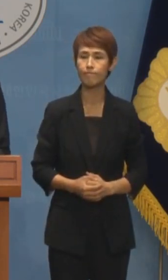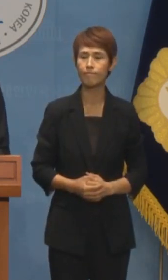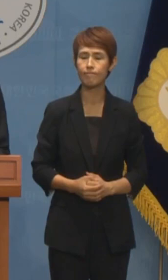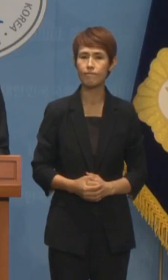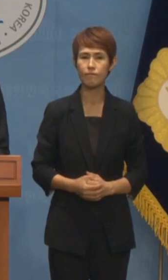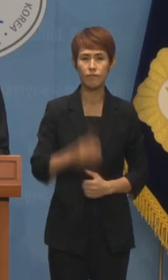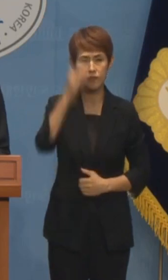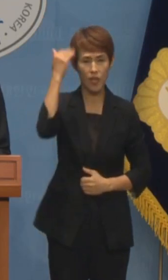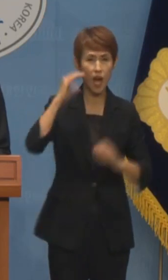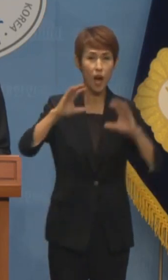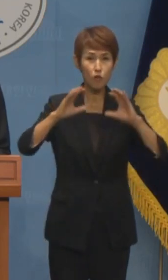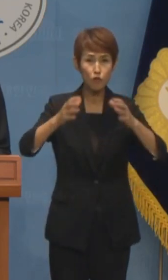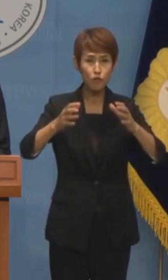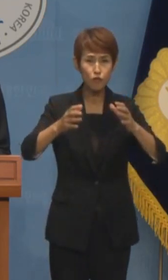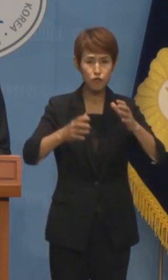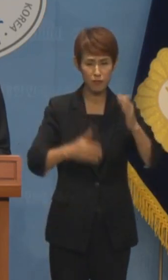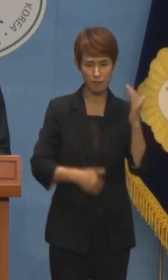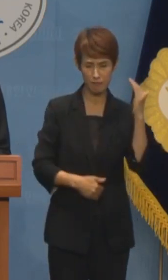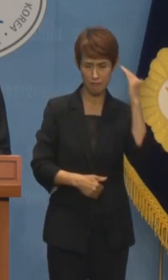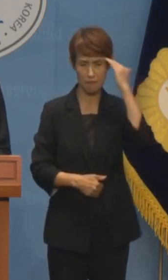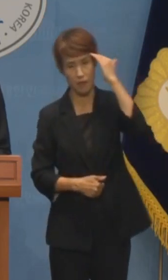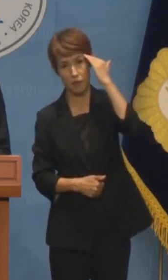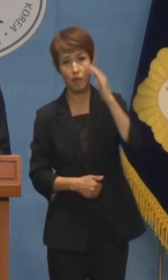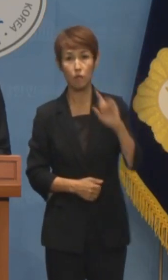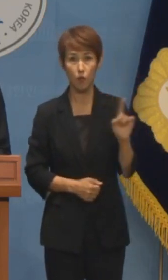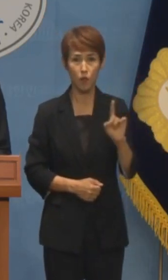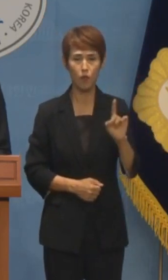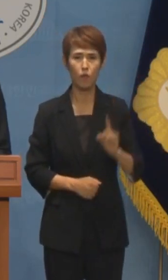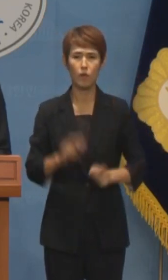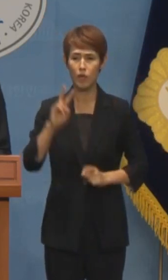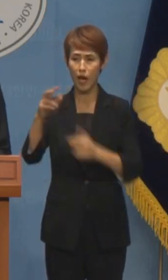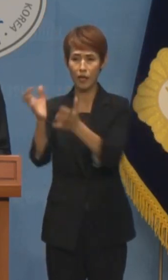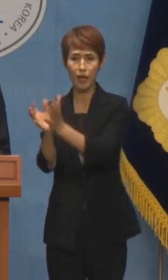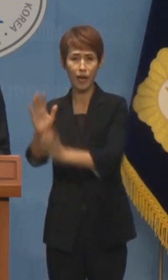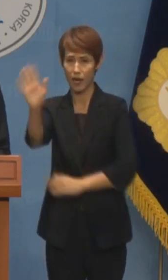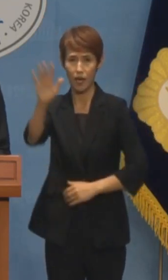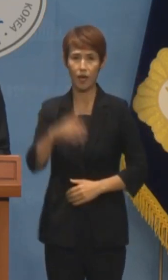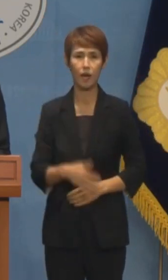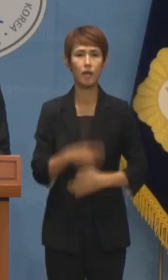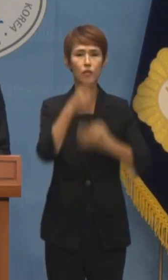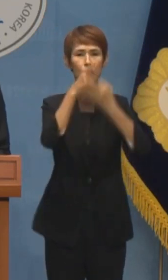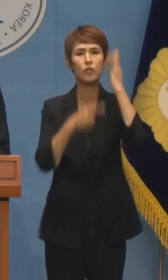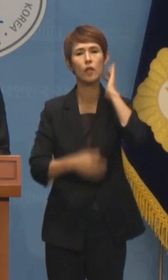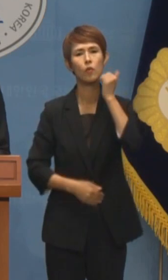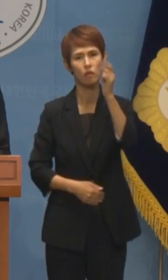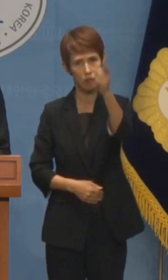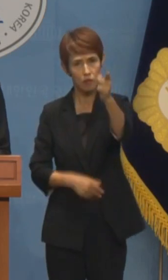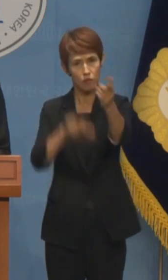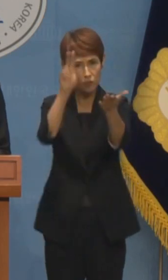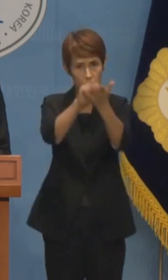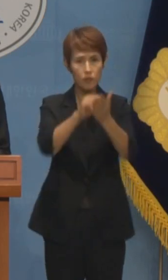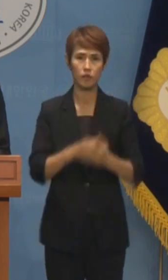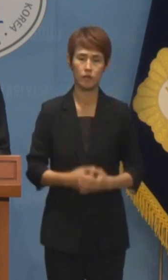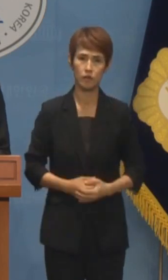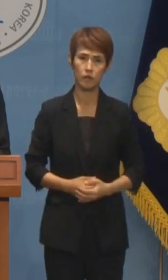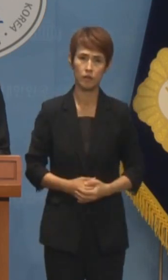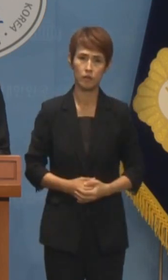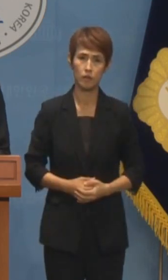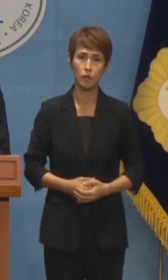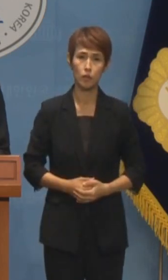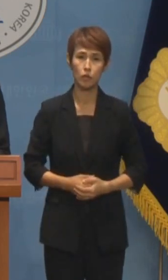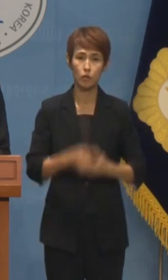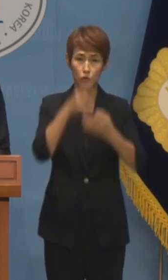지금 대한민국의 발목을 잡고 있는 것은 야당이 아니라 윤석열 대통령입니다. 윤석열